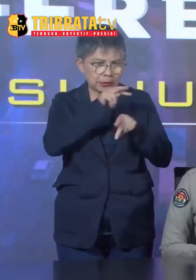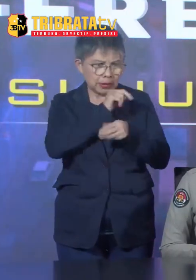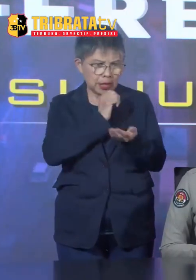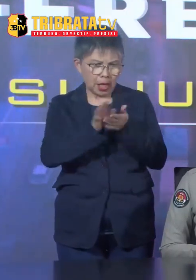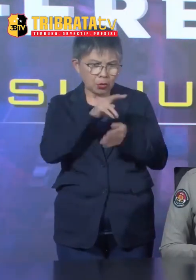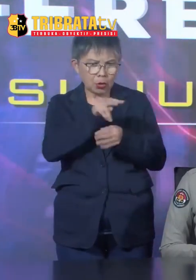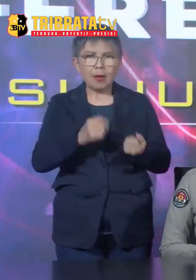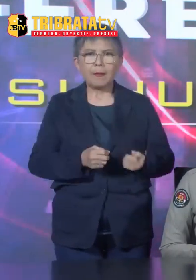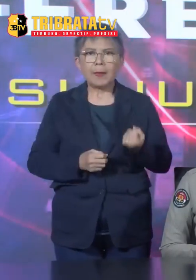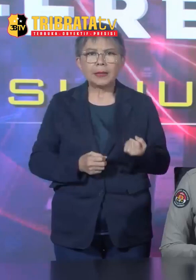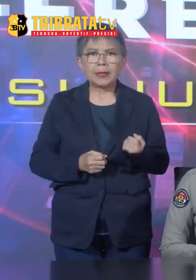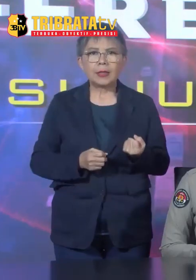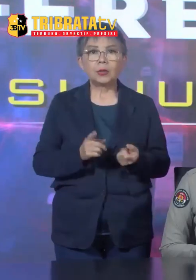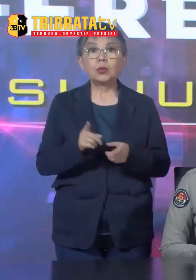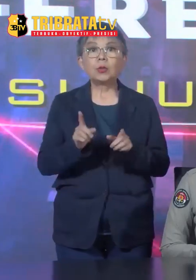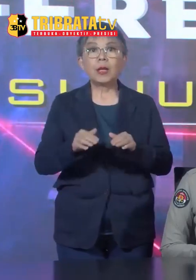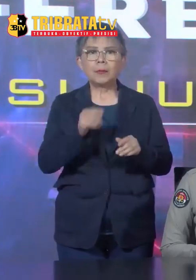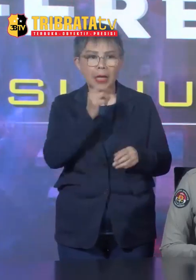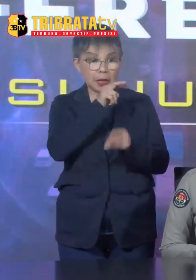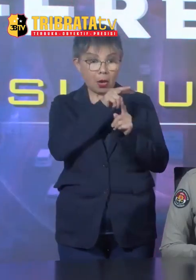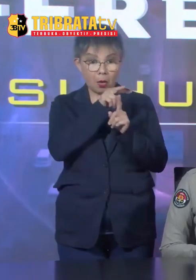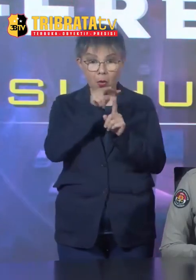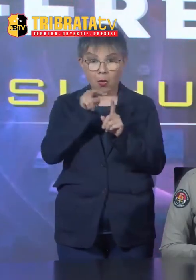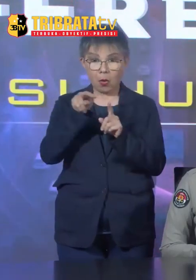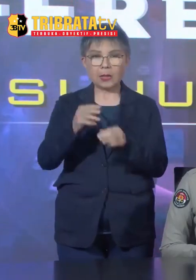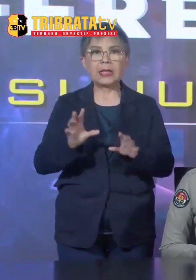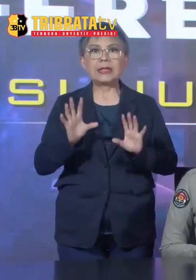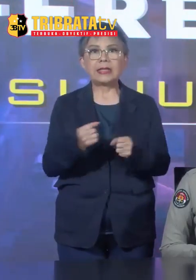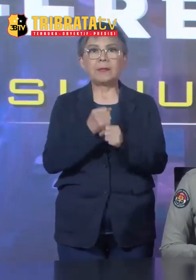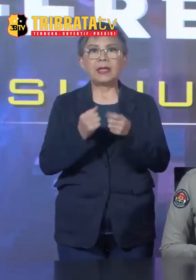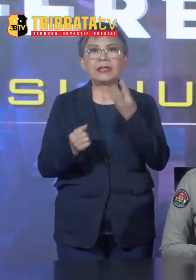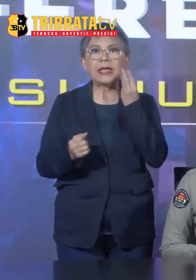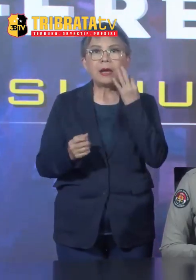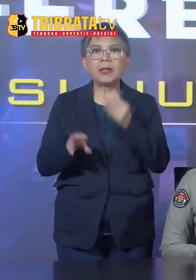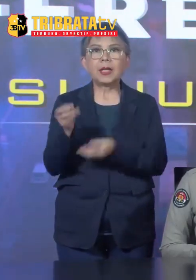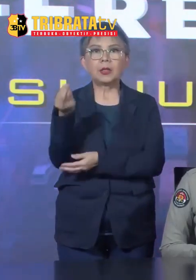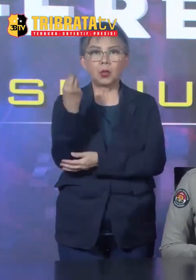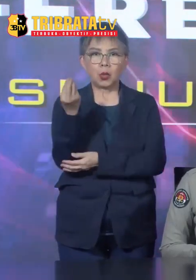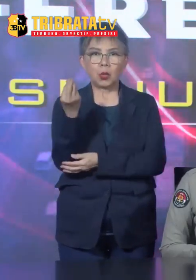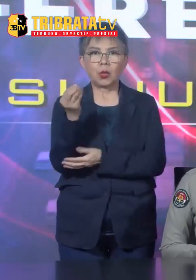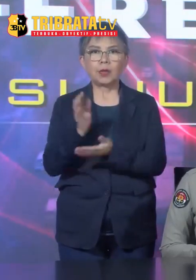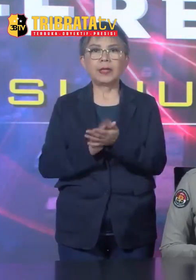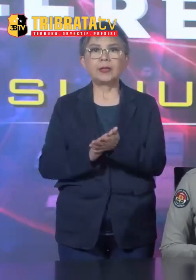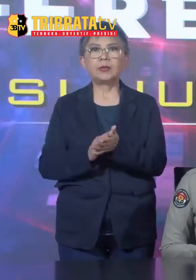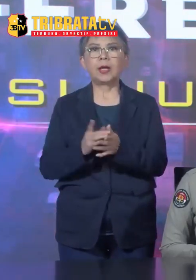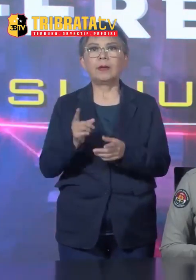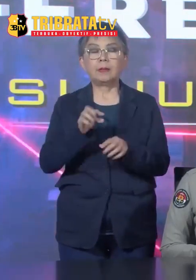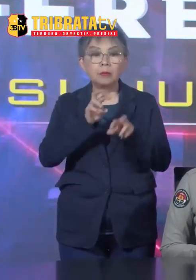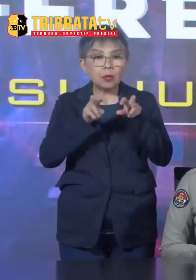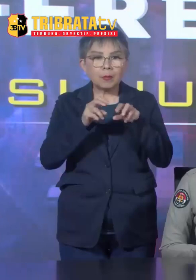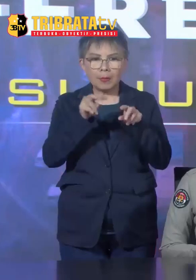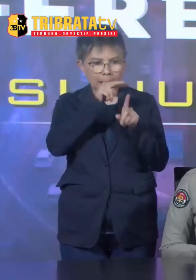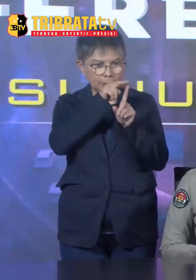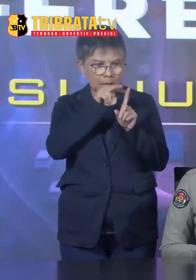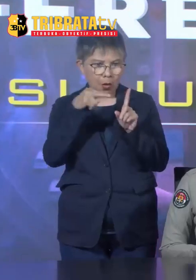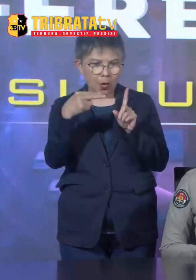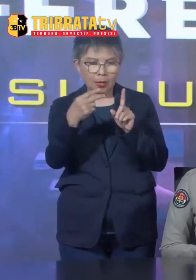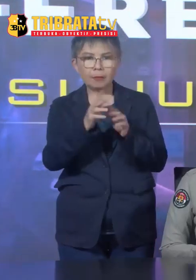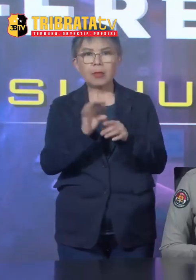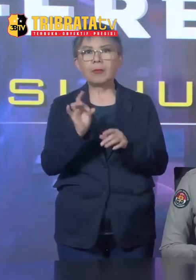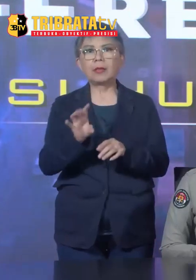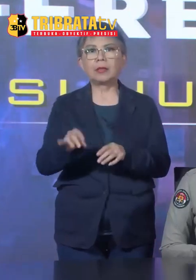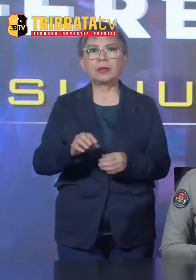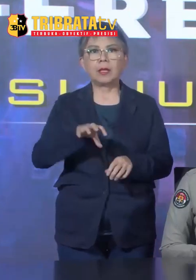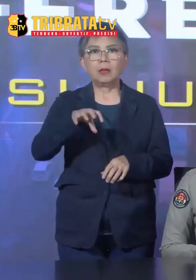operasi pasar untuk memantau ketersediaan cabe dan telur serta melakukan pemantauan di beberapa